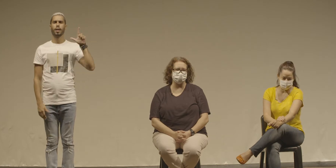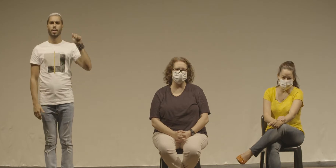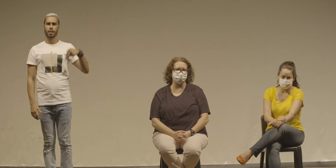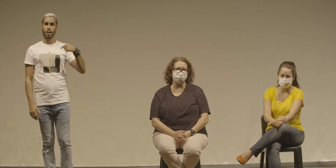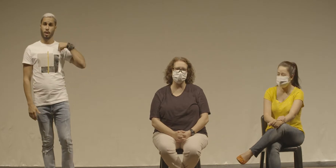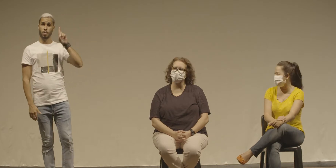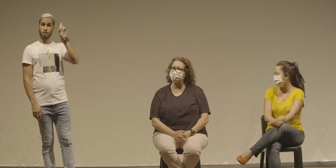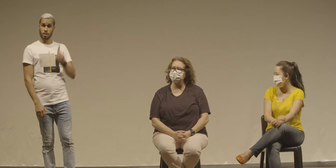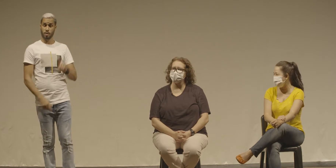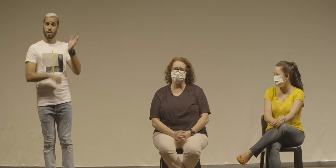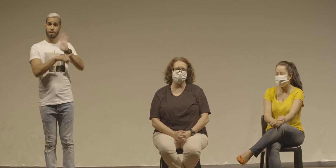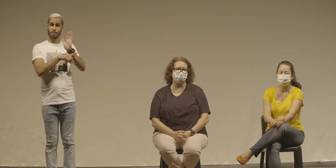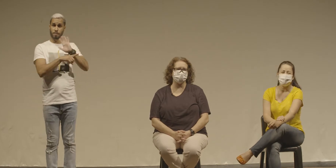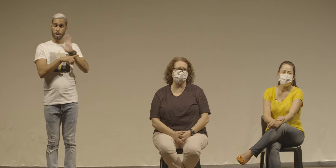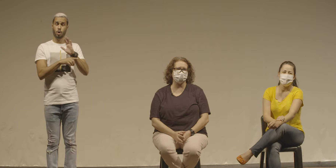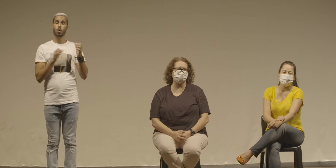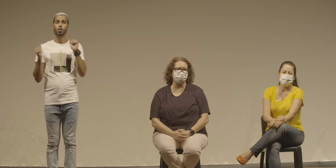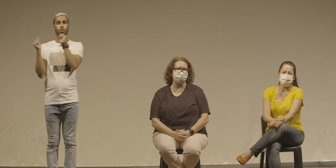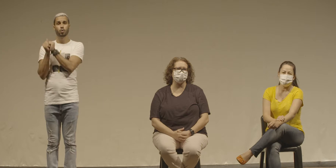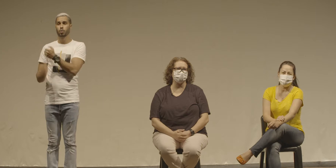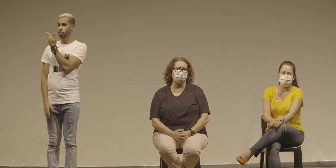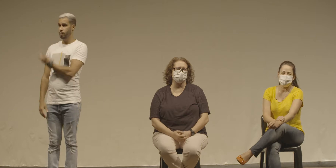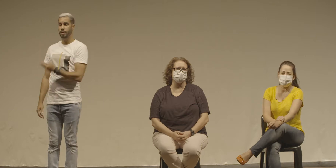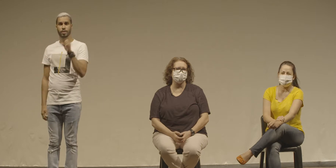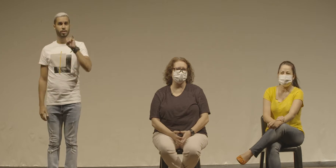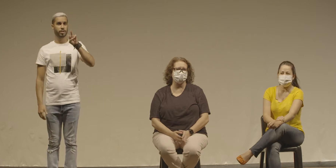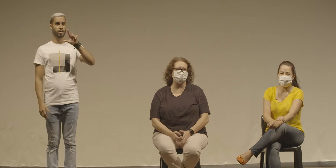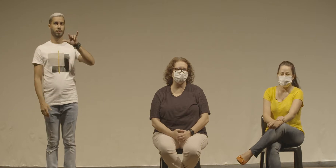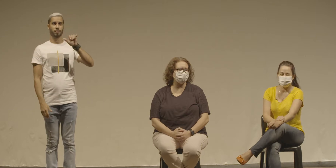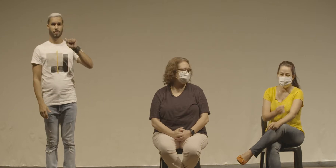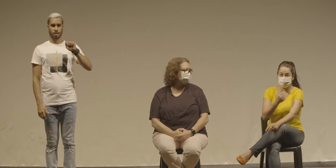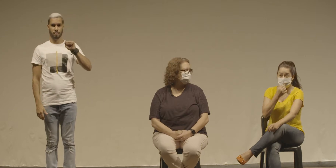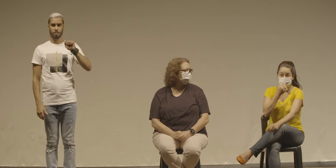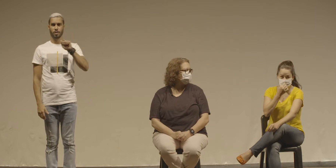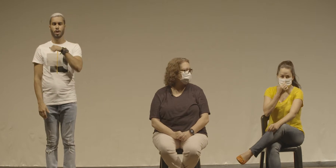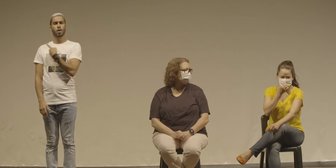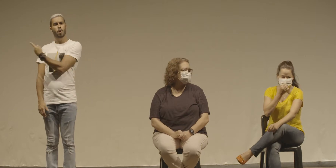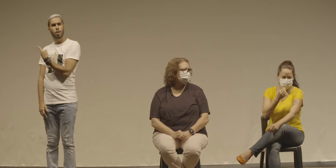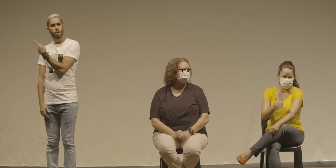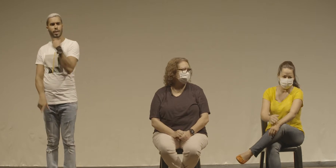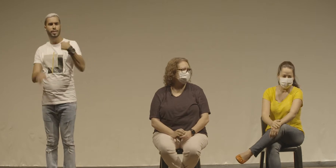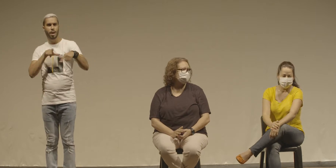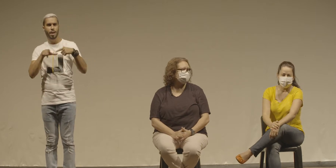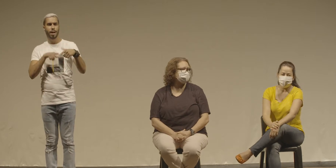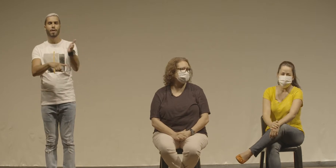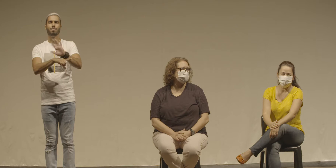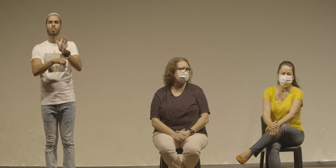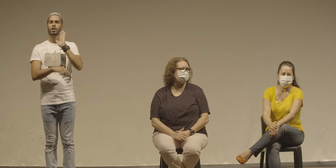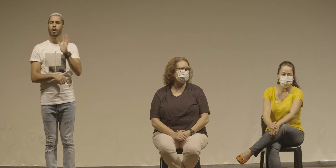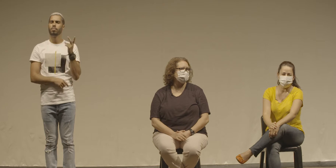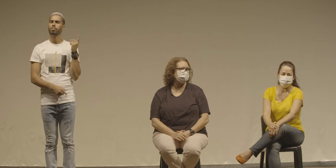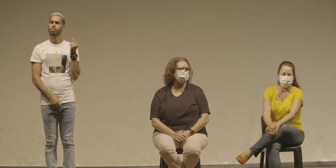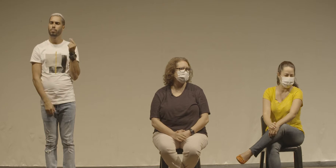diretora desse filme junto com a Silvia. A gente trabalha nesse filme já há muito, muito tempo. A Silvia